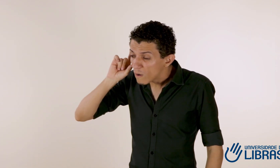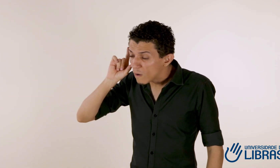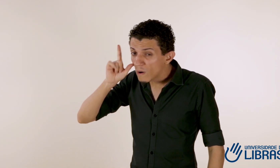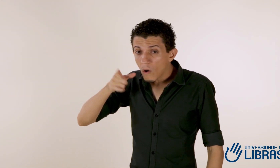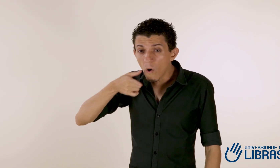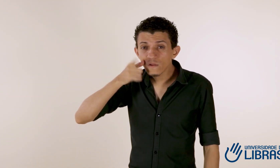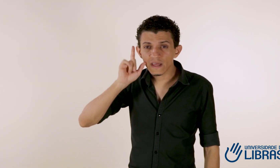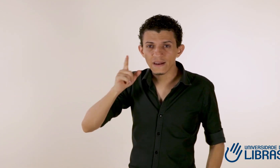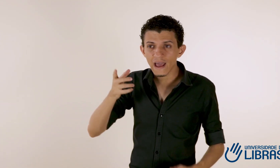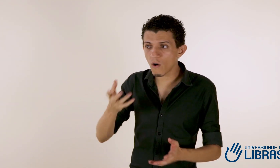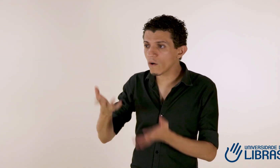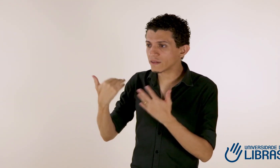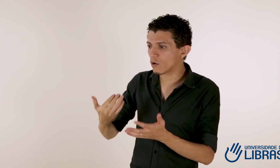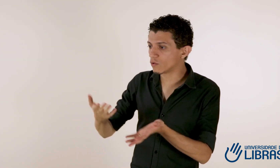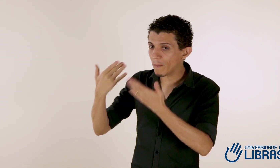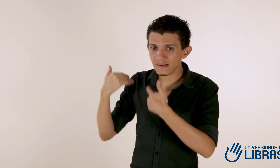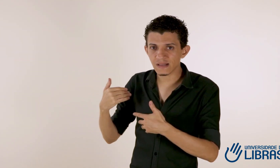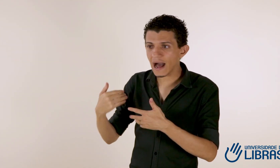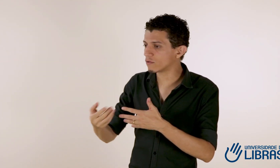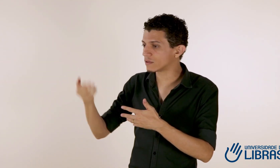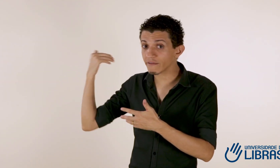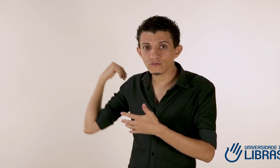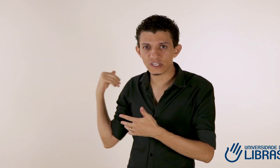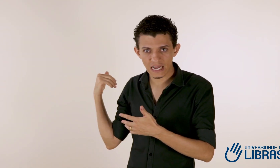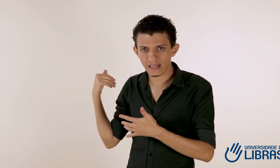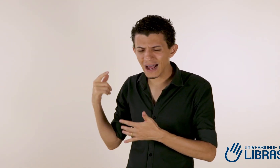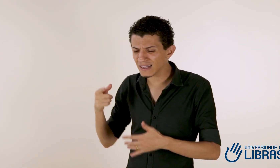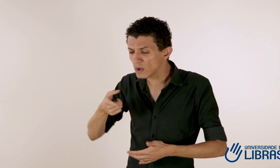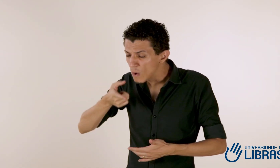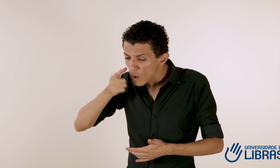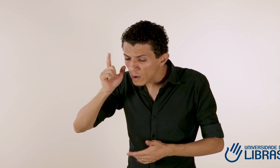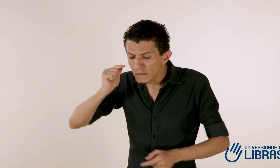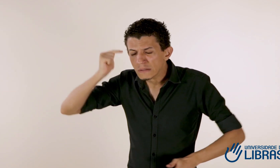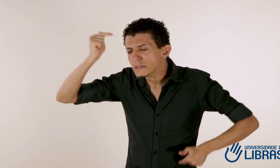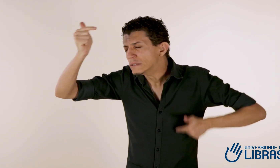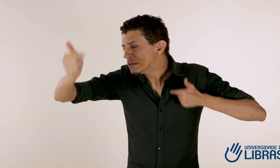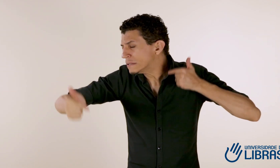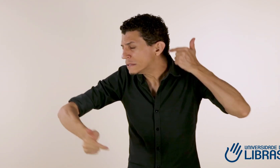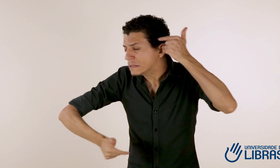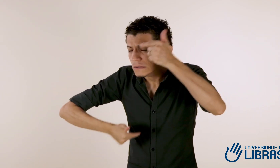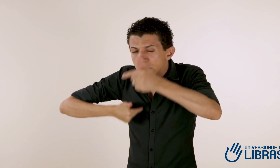Ontem ou no passado, ou teve um dia atrás,